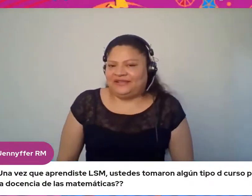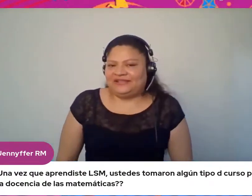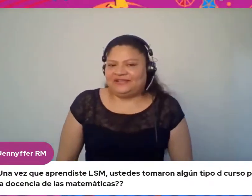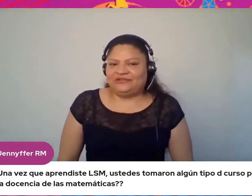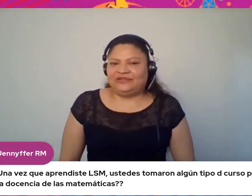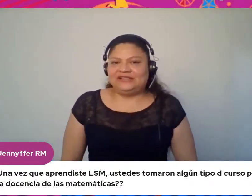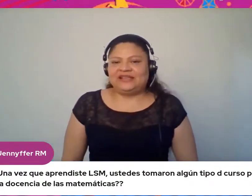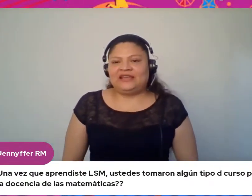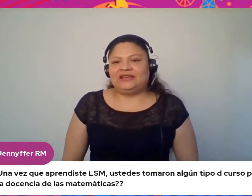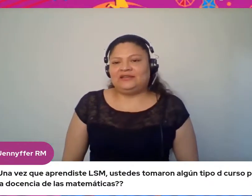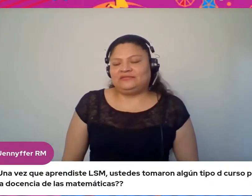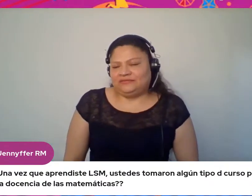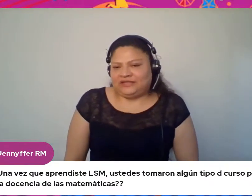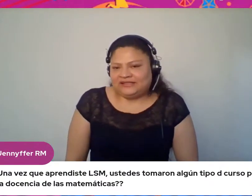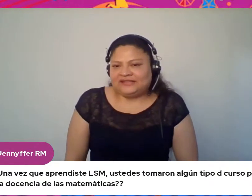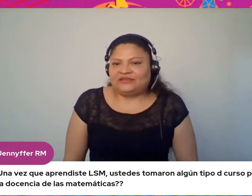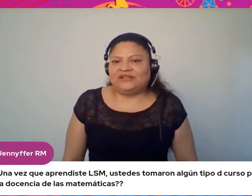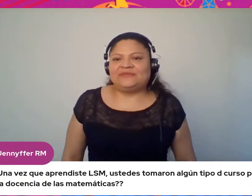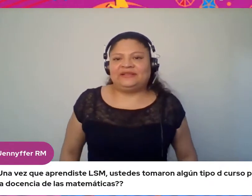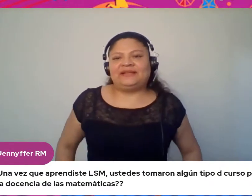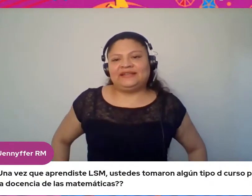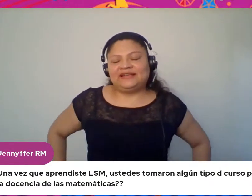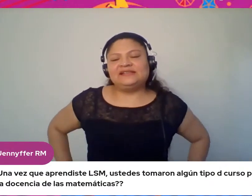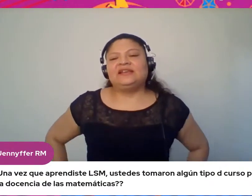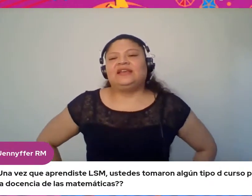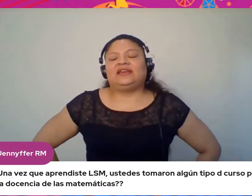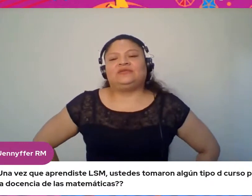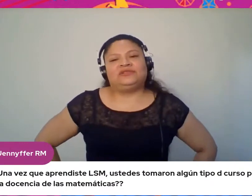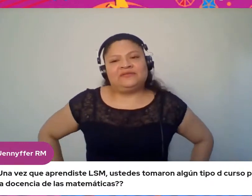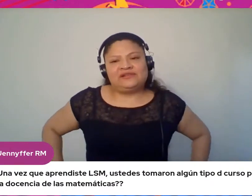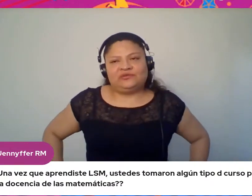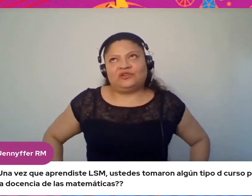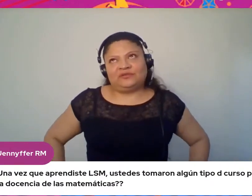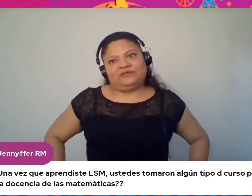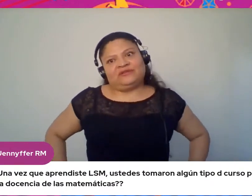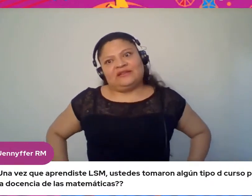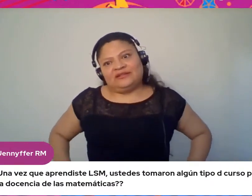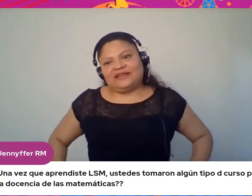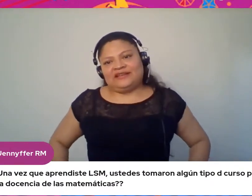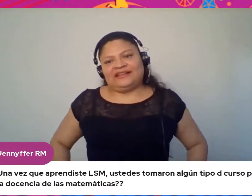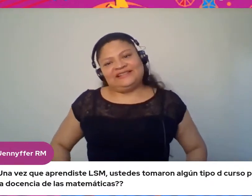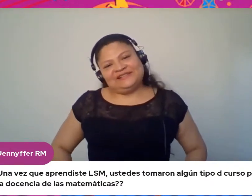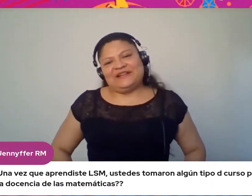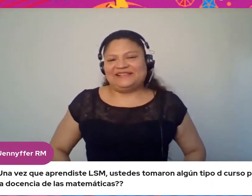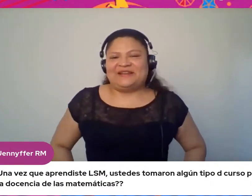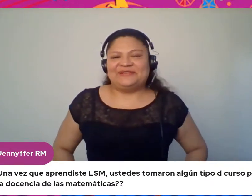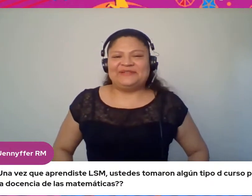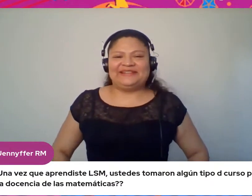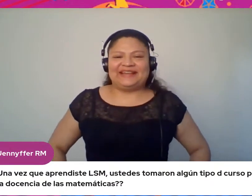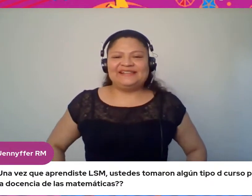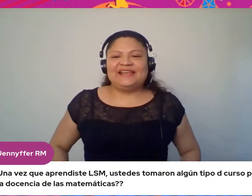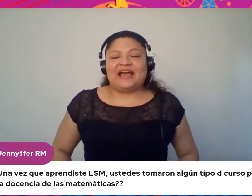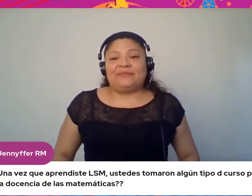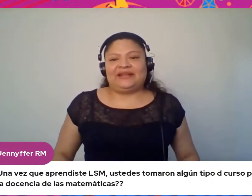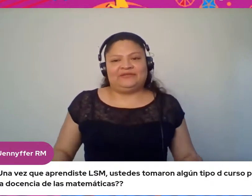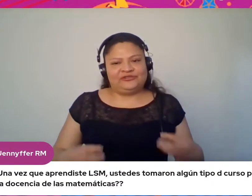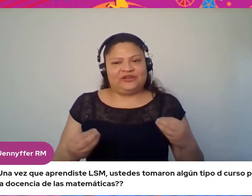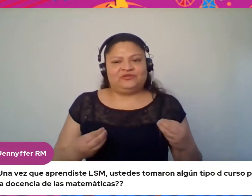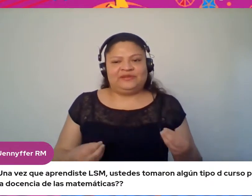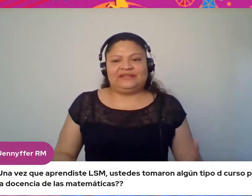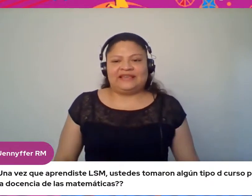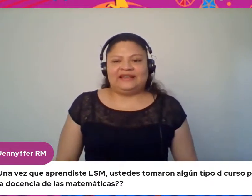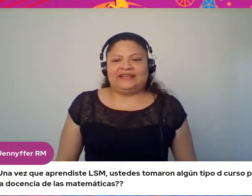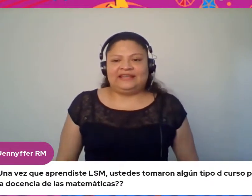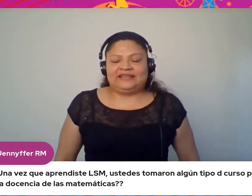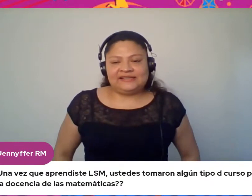fue al revés. Yo inicié mi licenciatura en matemáticas en Universum como divulgadora de la ciencia en la sala de matemáticas. Nos